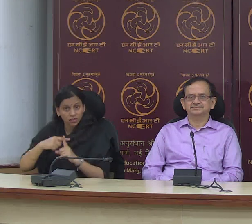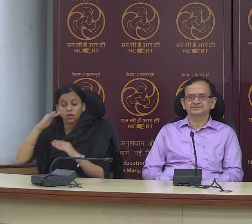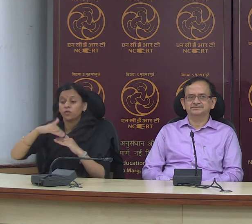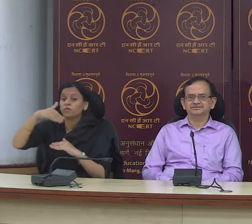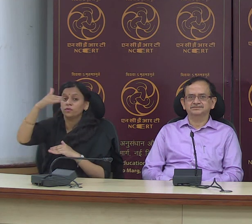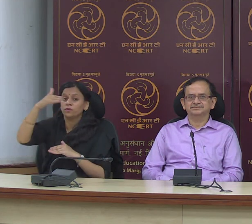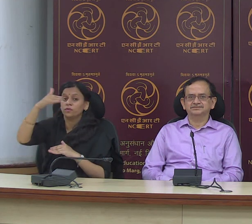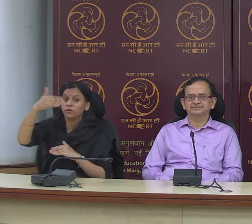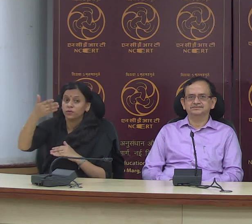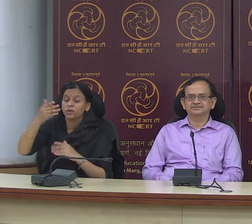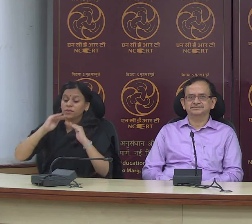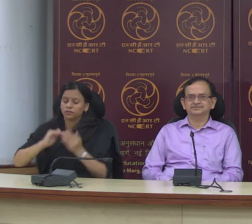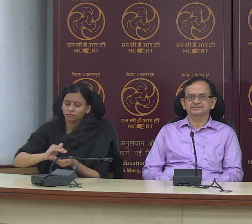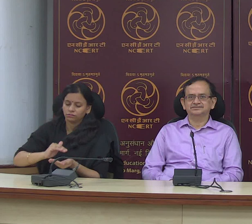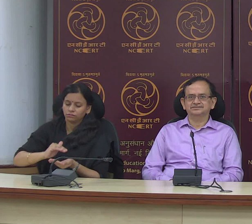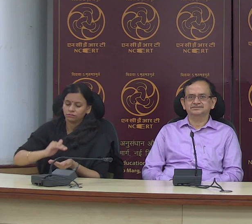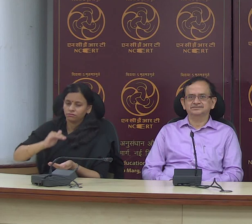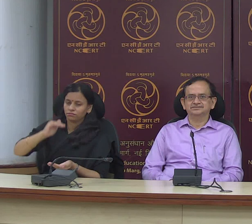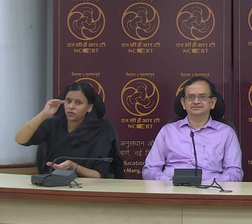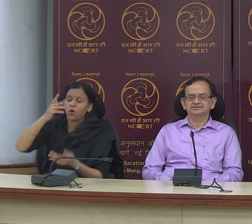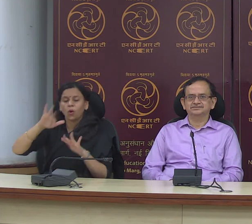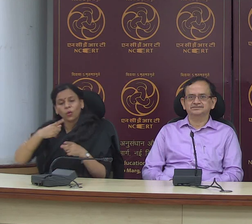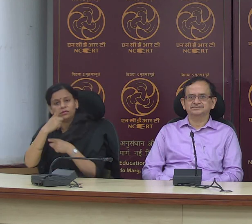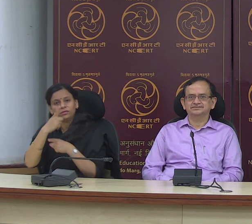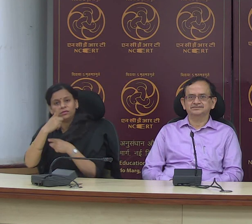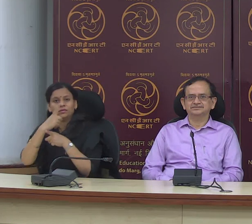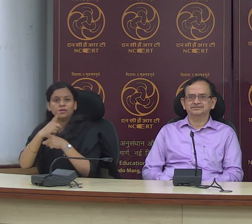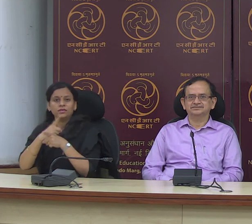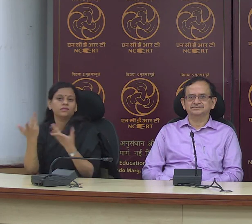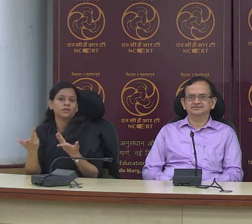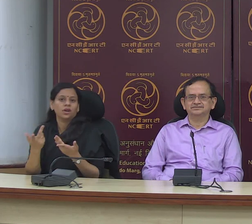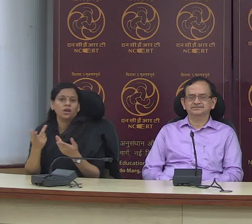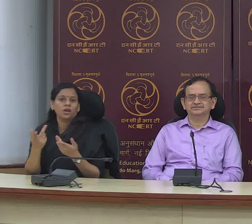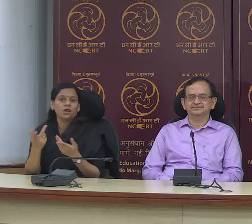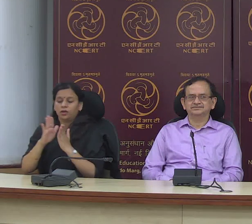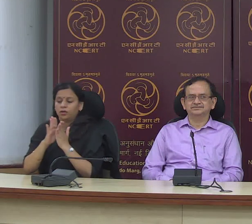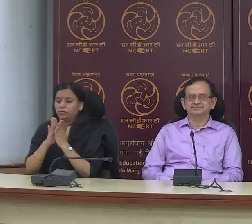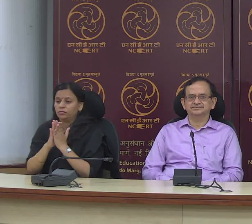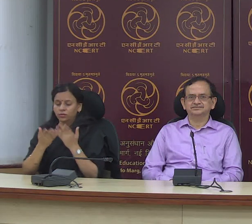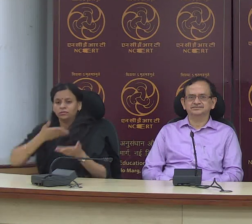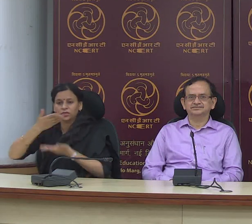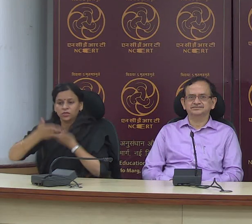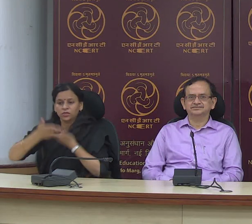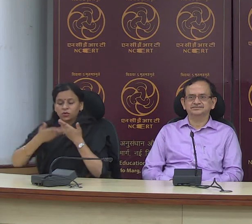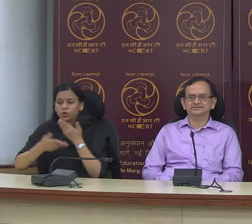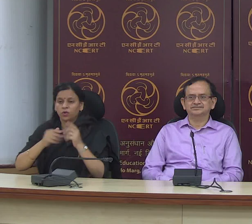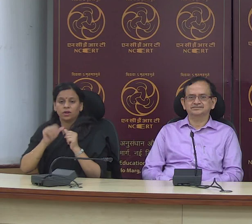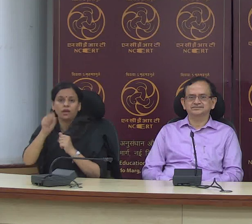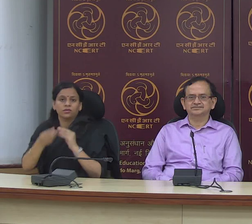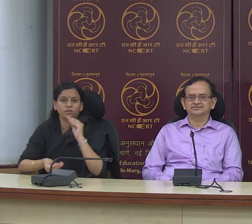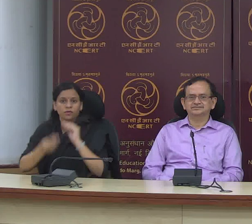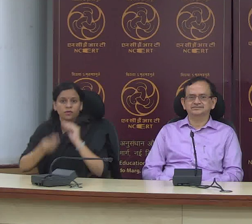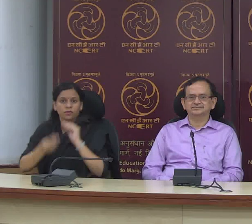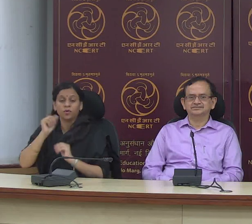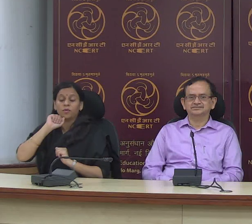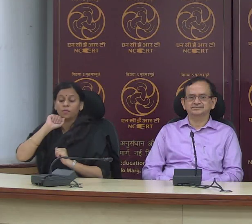वाले समय में जब वो बच्चे बड़े होंगे या वो जो टीचर जो पठन पाठन के कार्यों में लगे हुए हैं उनके लिए बहुत सुगमता हो जाएगी, क्योंकि उन बच्चों